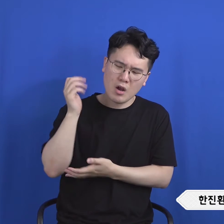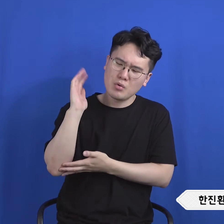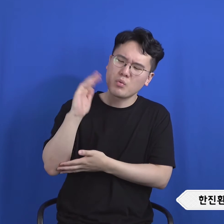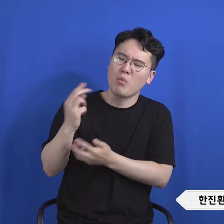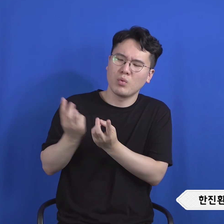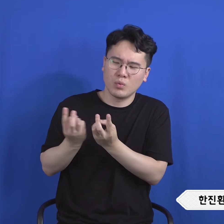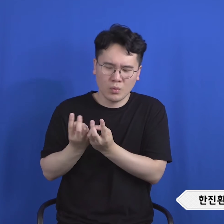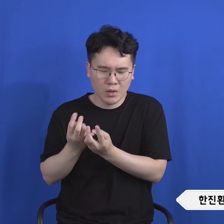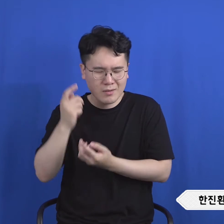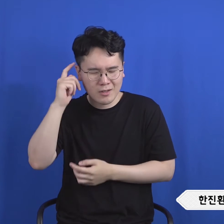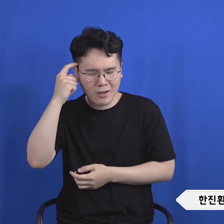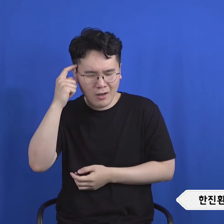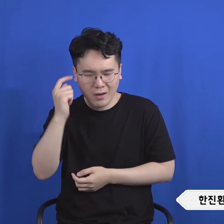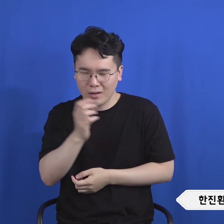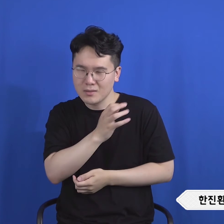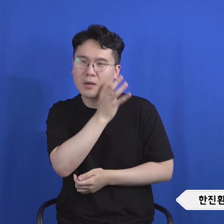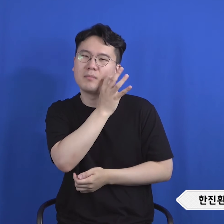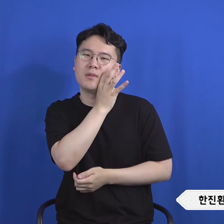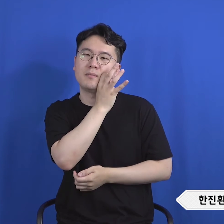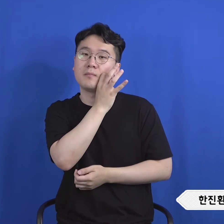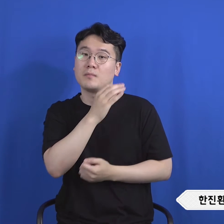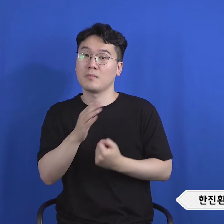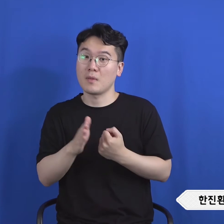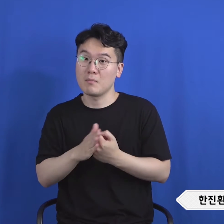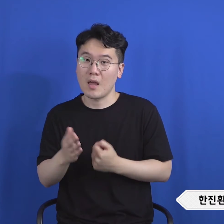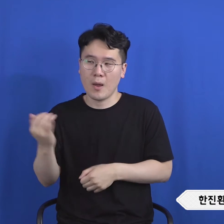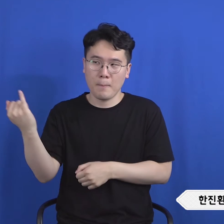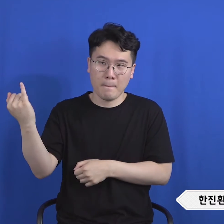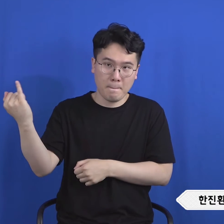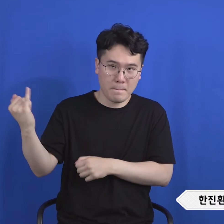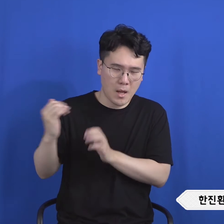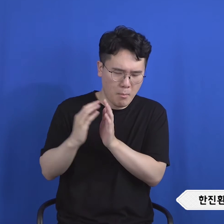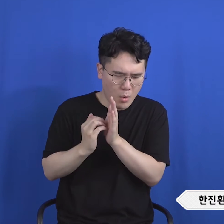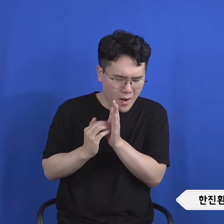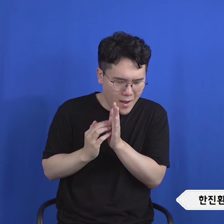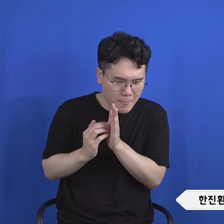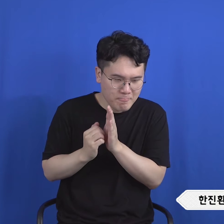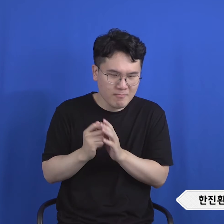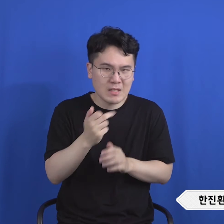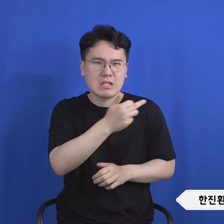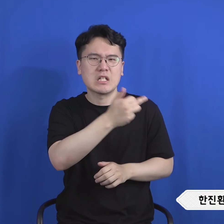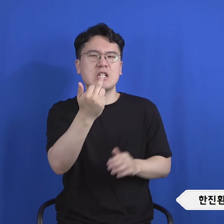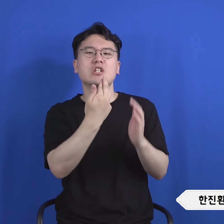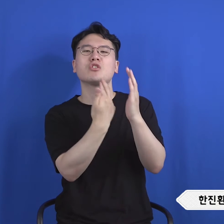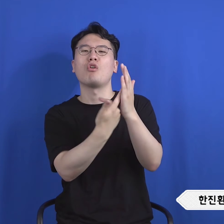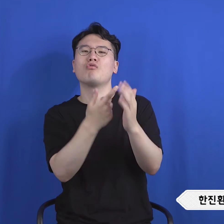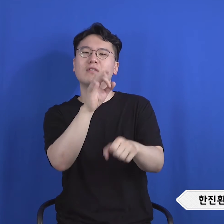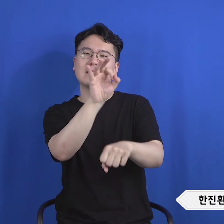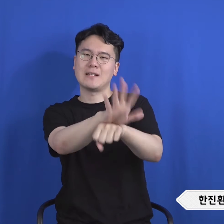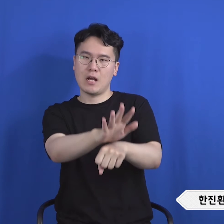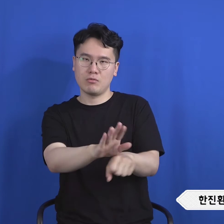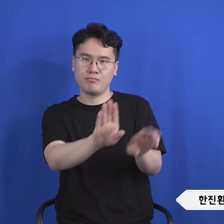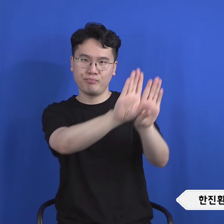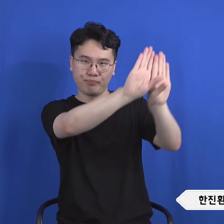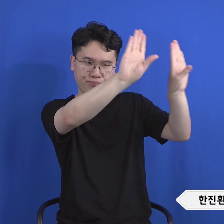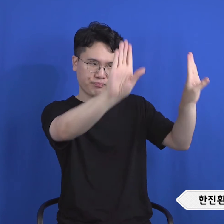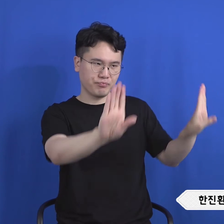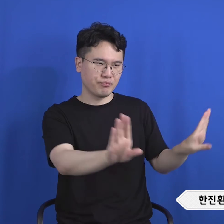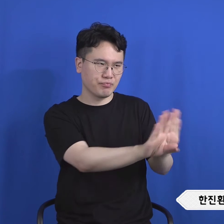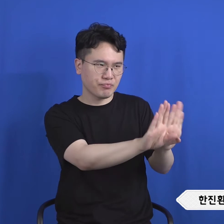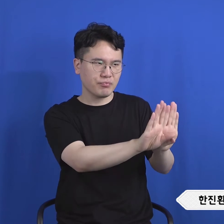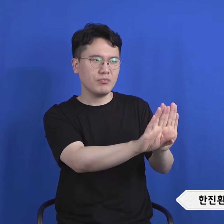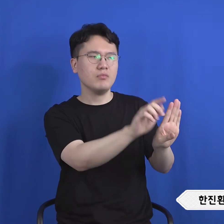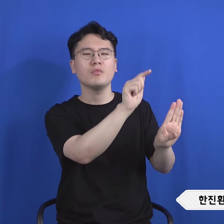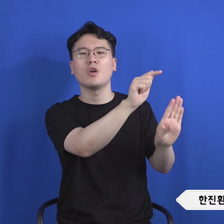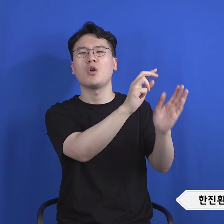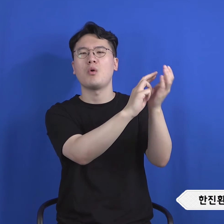드니까 너무 창피합니다. 그래서 아내 몰래 큰 거울을 사가지고 딱 그걸 달아놓고 가려놓았던 것입니다. 그런데